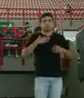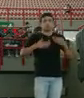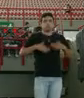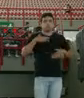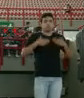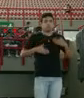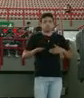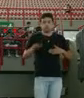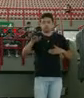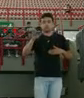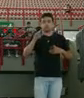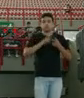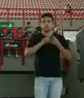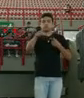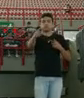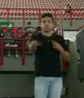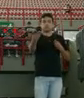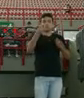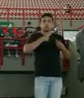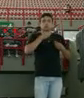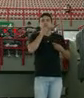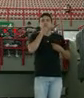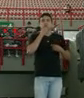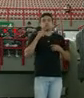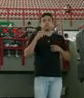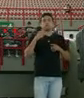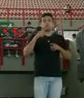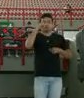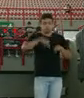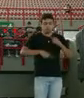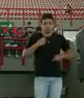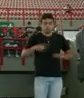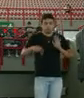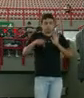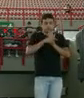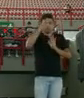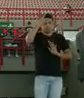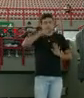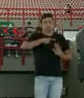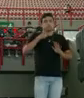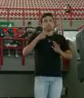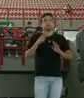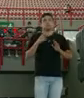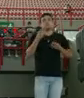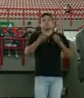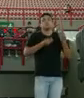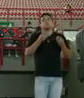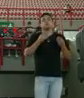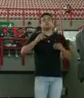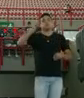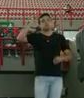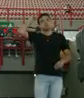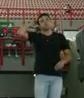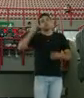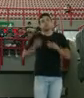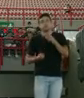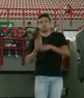do crescimento. Você também não. Porque você produz de acordo com as suas necessidades. Então, como é que era feito